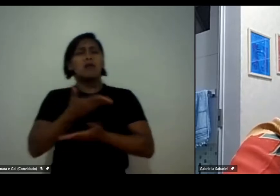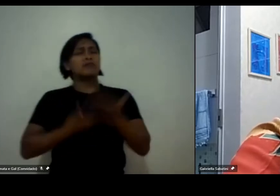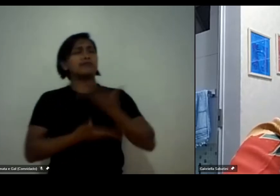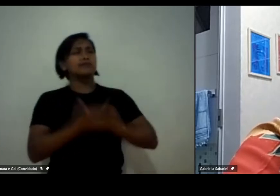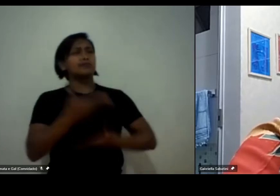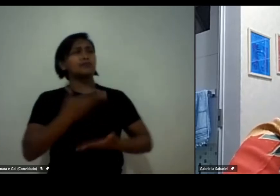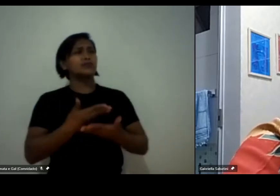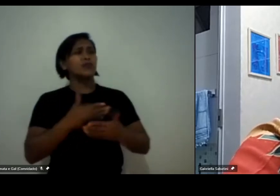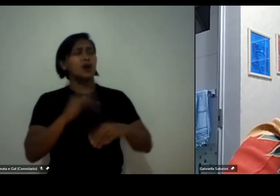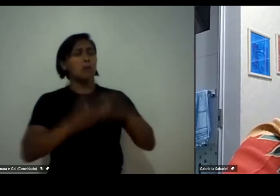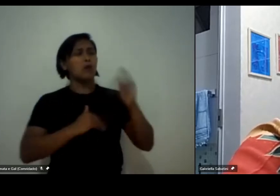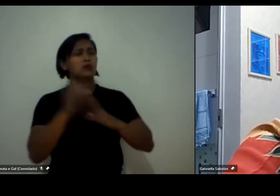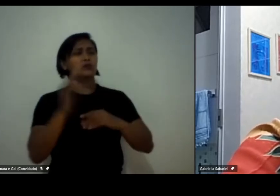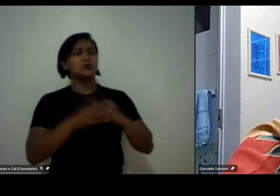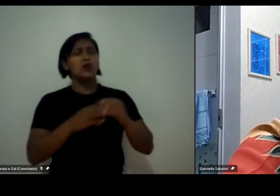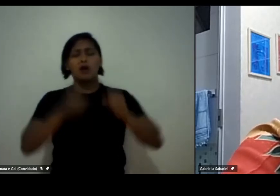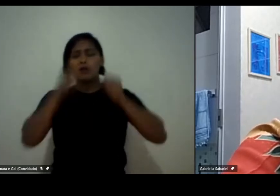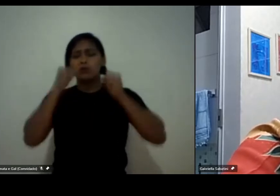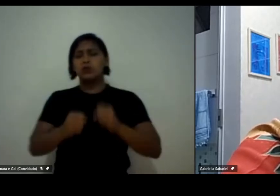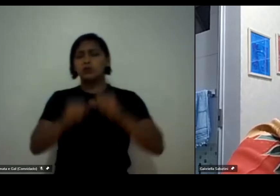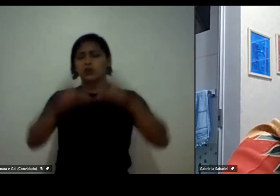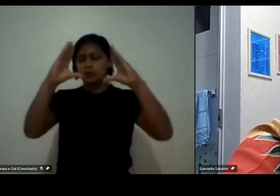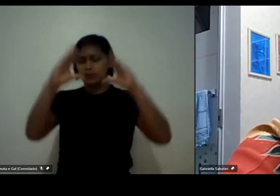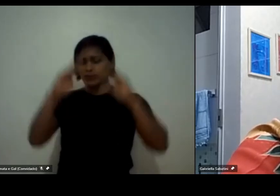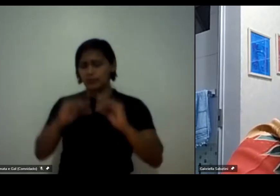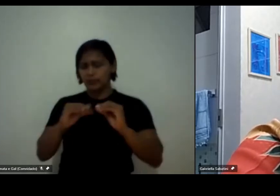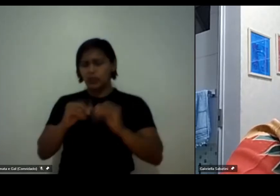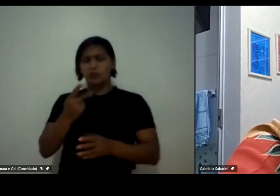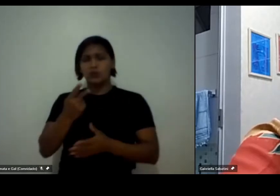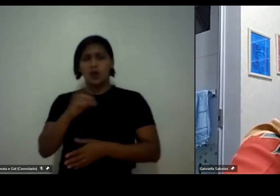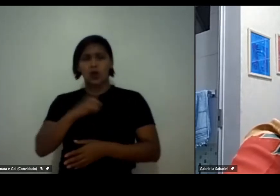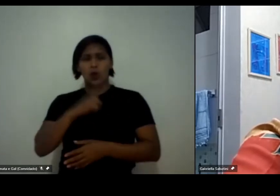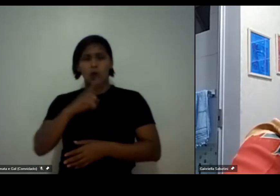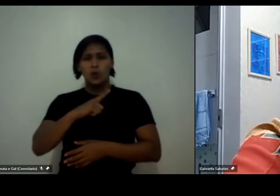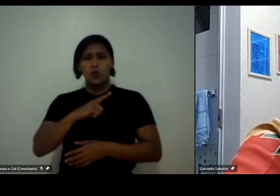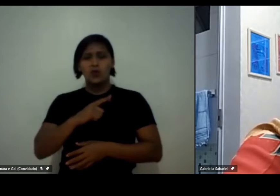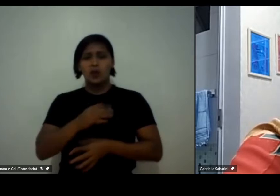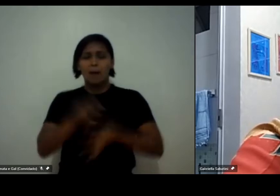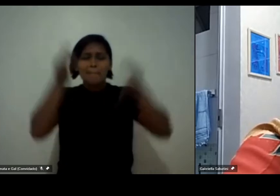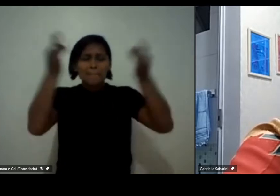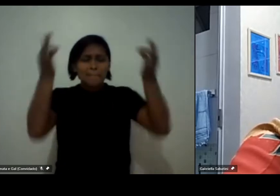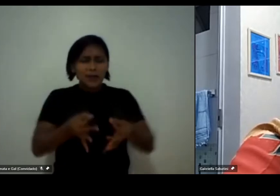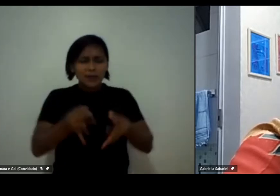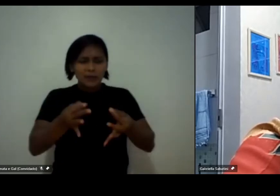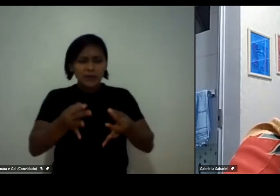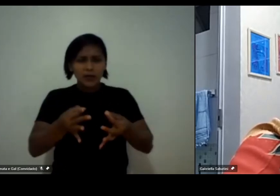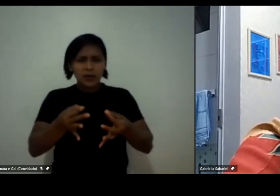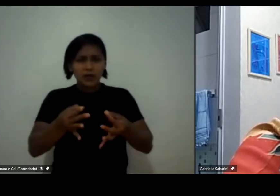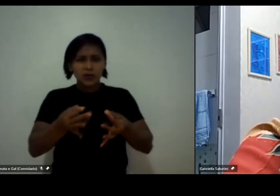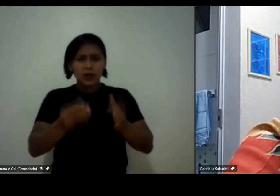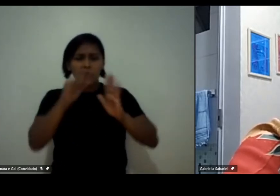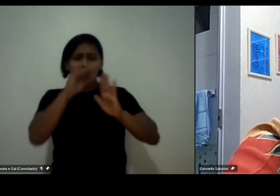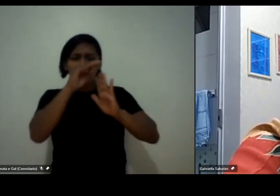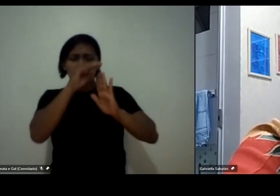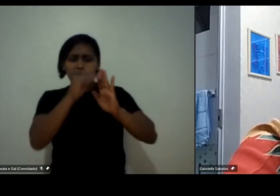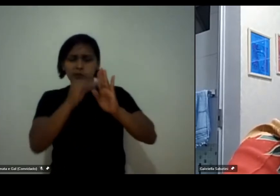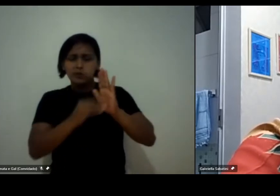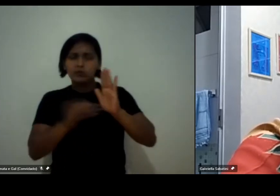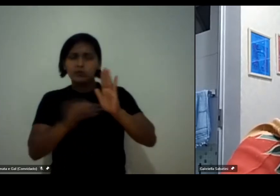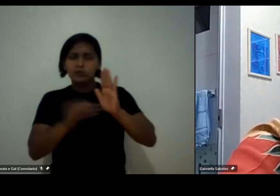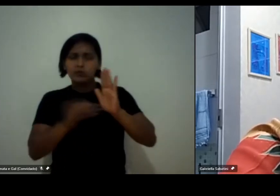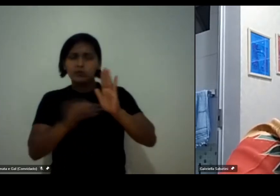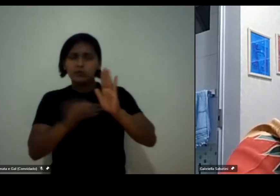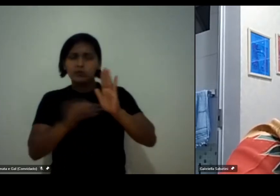a produção de poder que reduz nossa existência à perfeição, a partir de uma hierarquia que tenta tornar